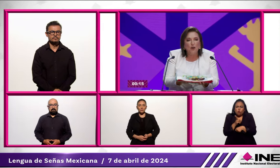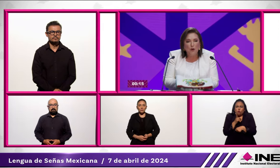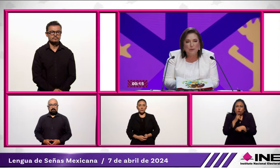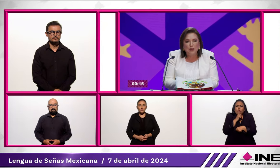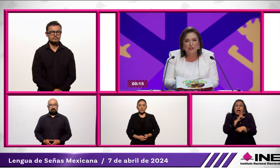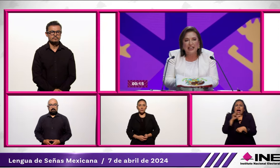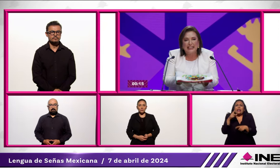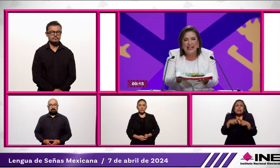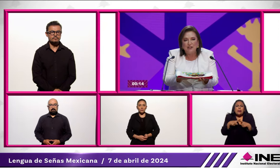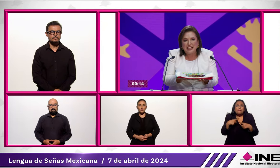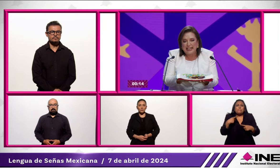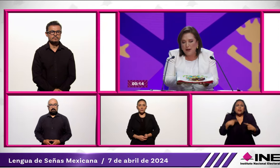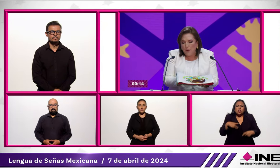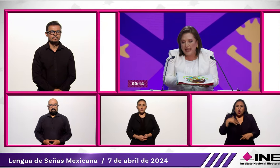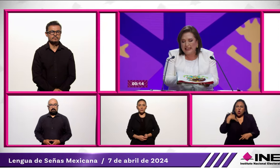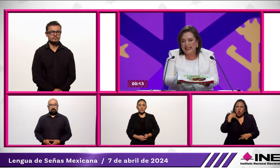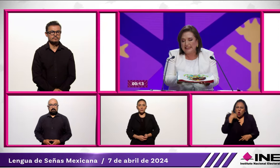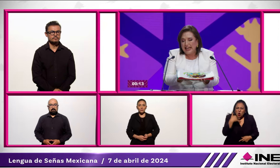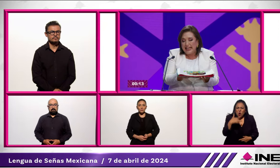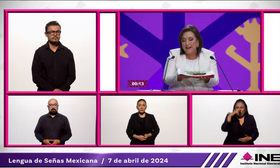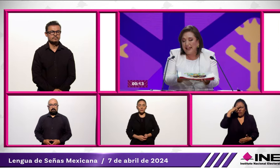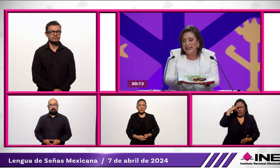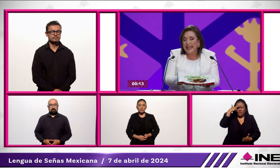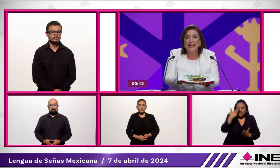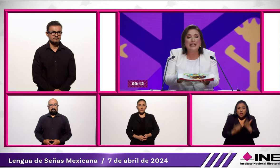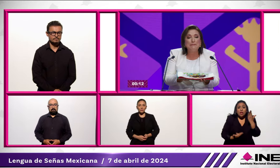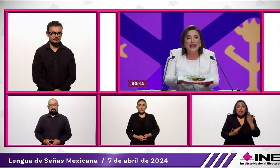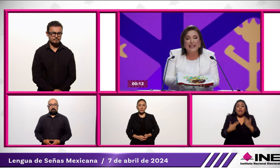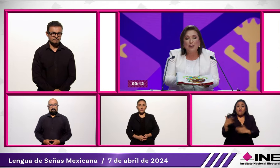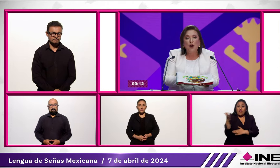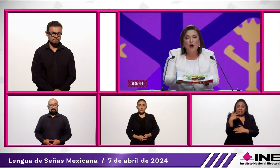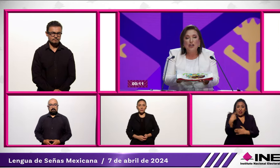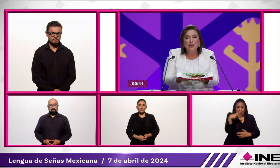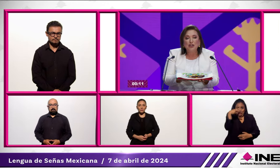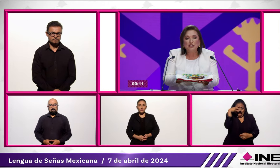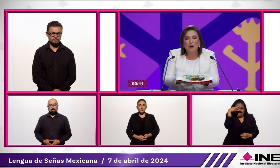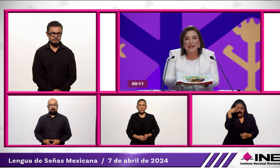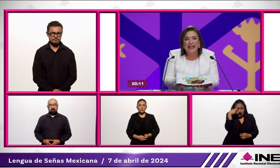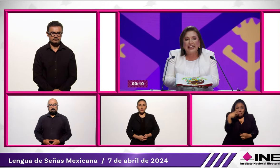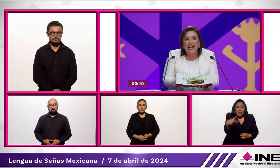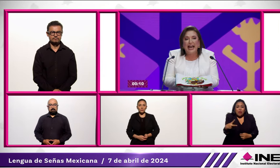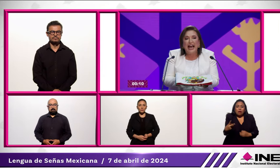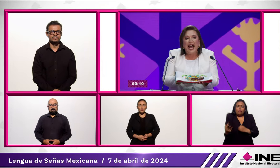los corruptos, de los delincuentes. La bandera de México